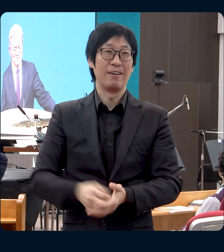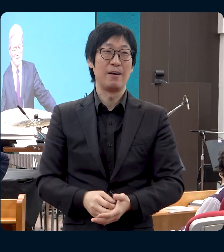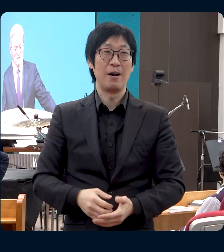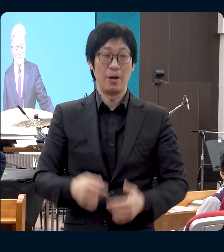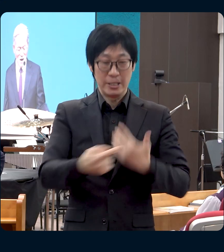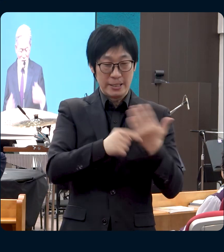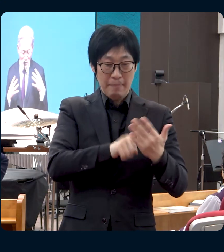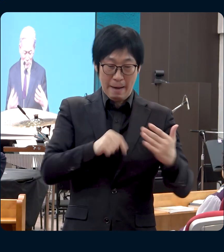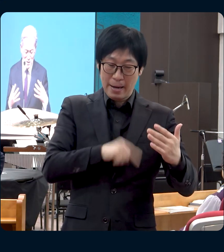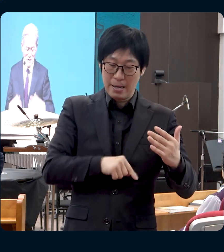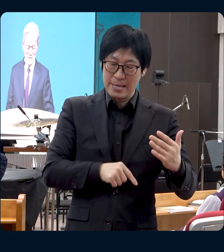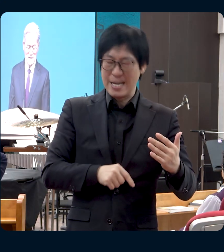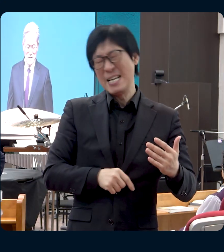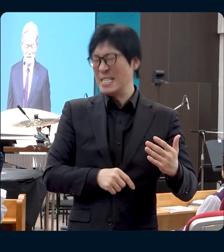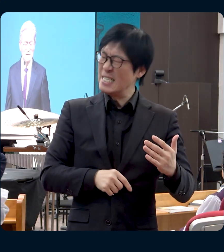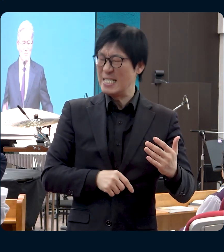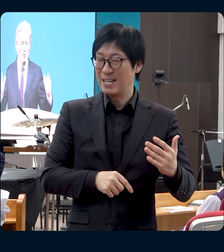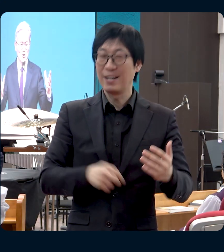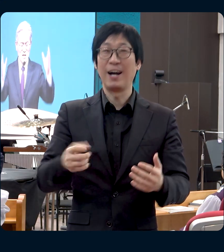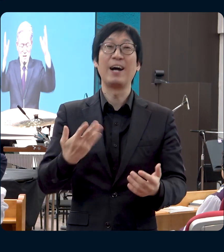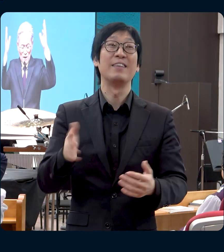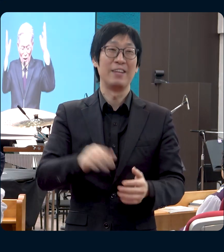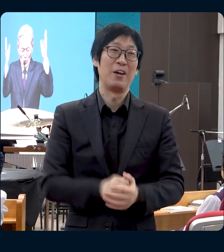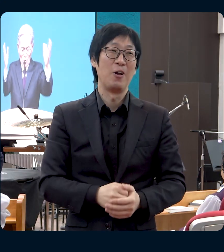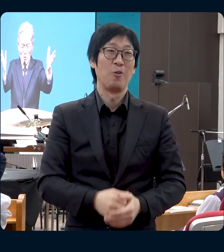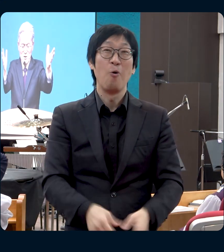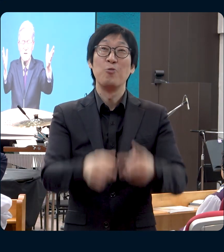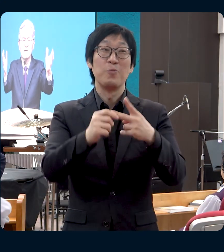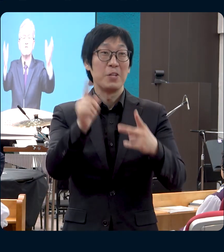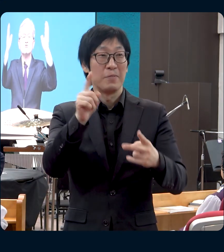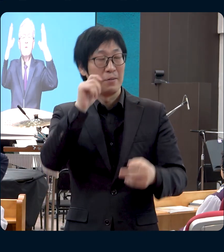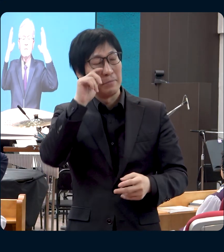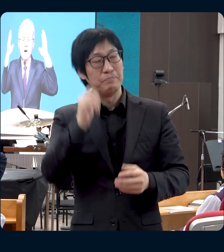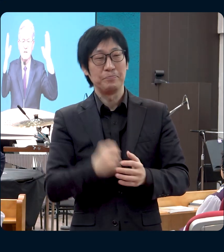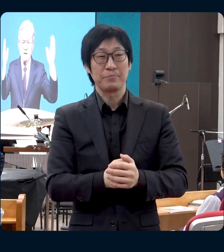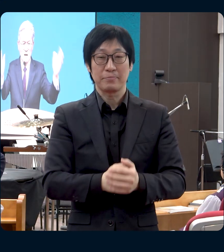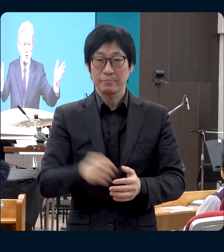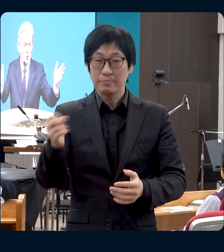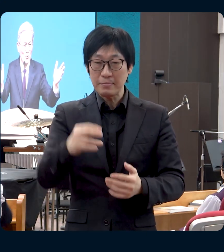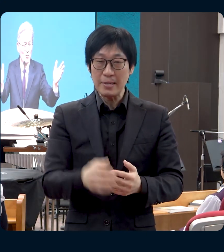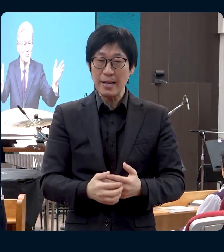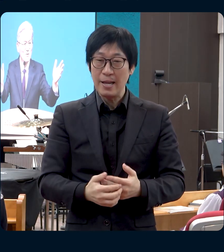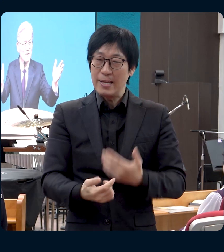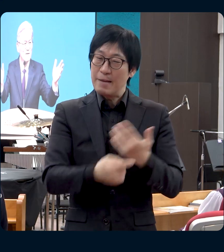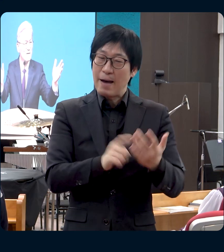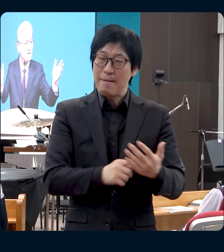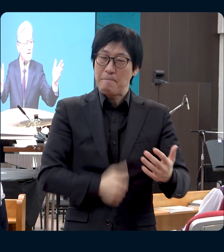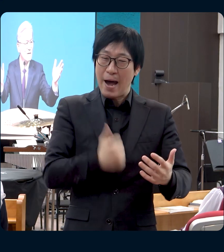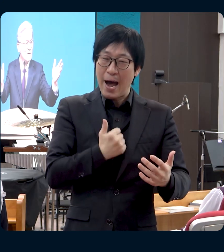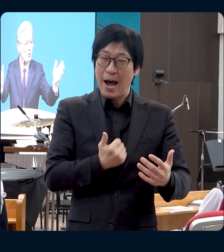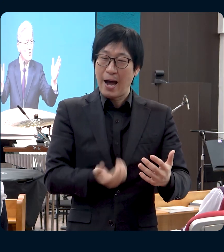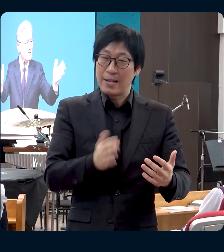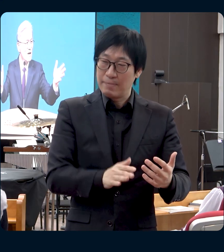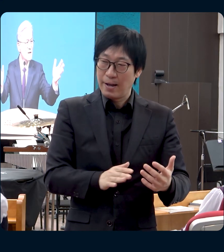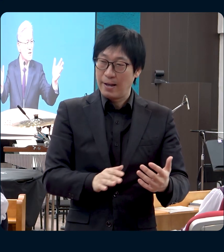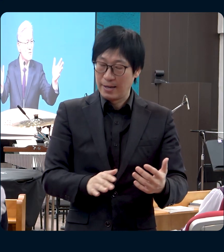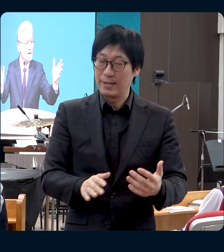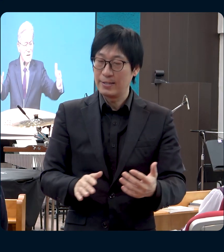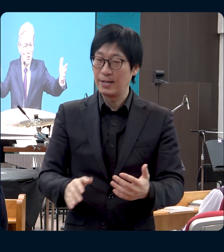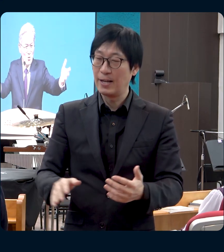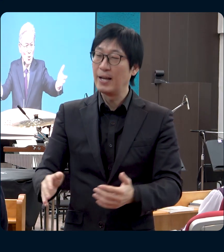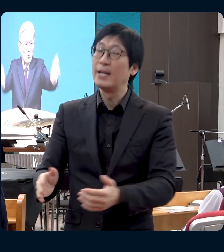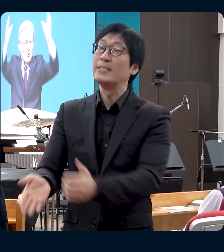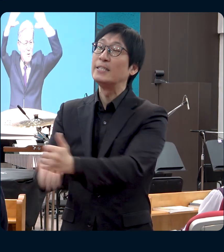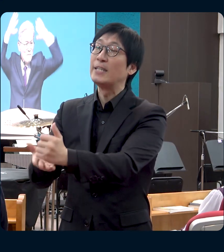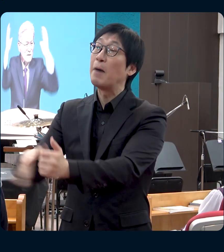아니면 마음에는 없지만 일단 먼저 칭찬을 해놓고 그리고 박살을 내려고, 보통 그렇게 하지 않습니까?